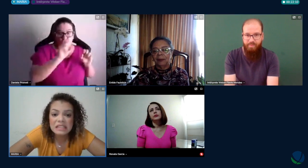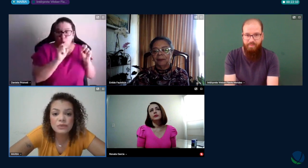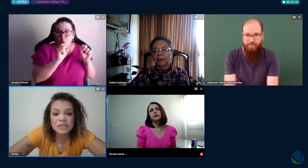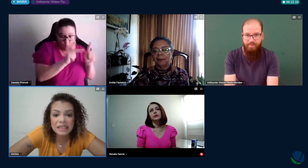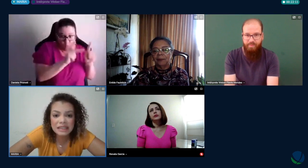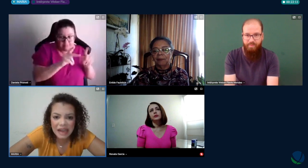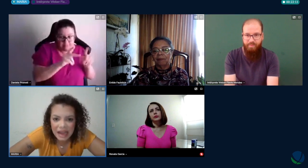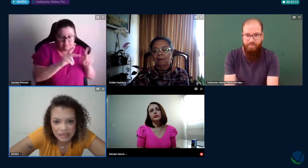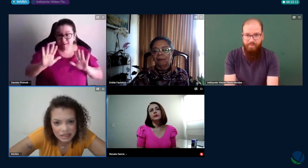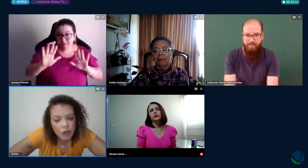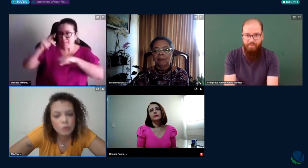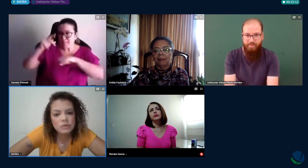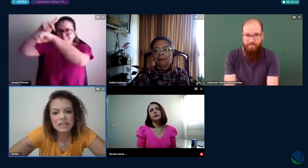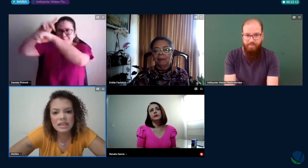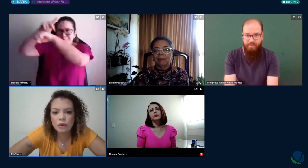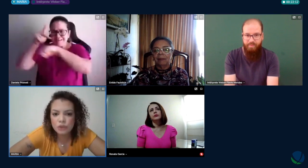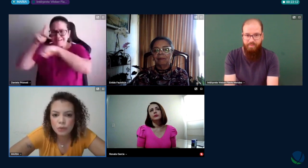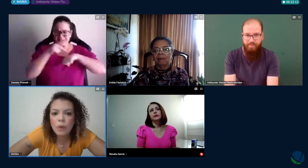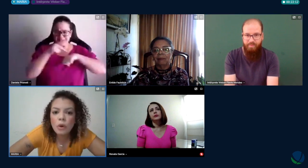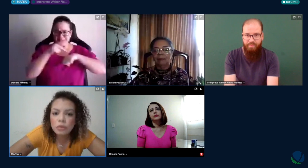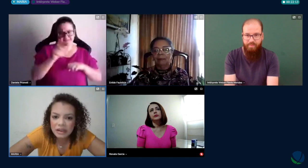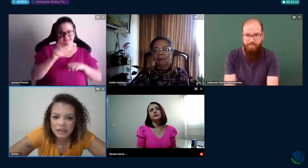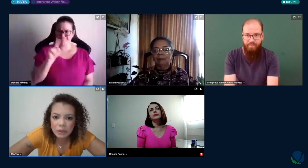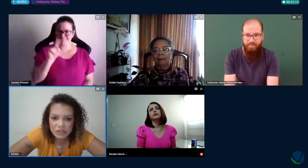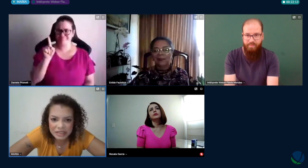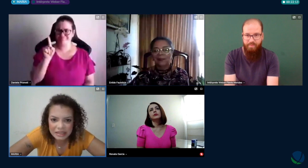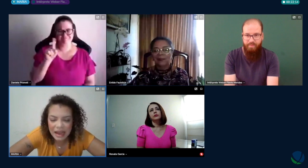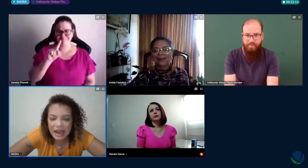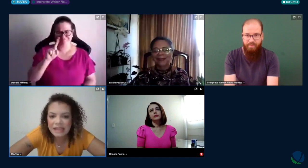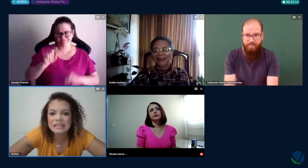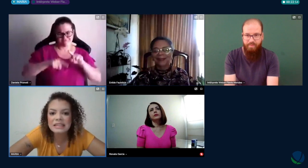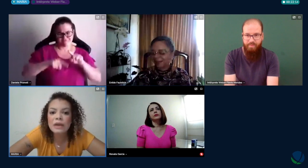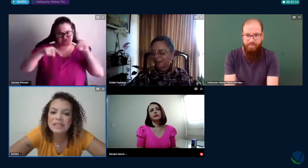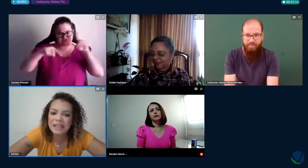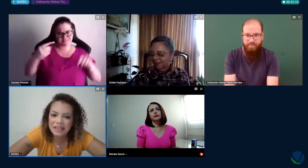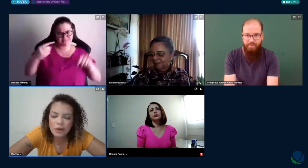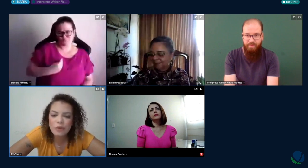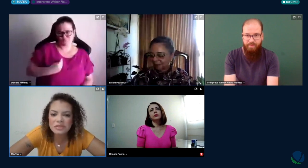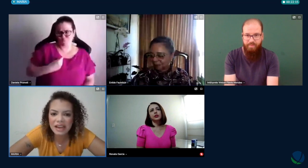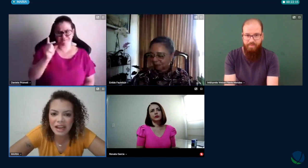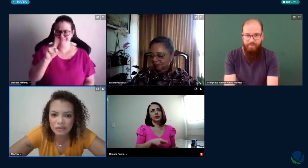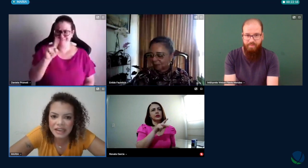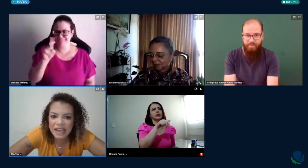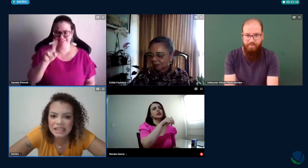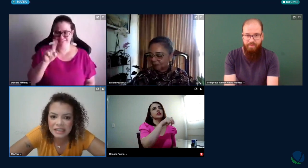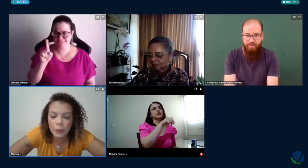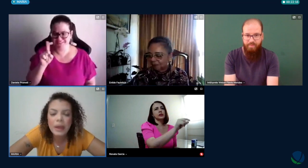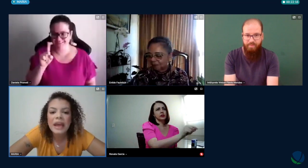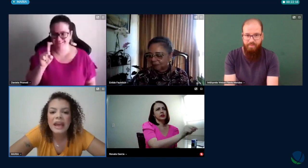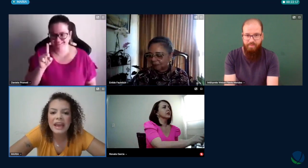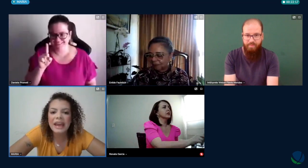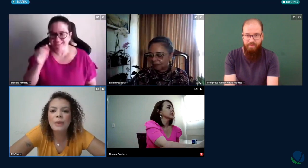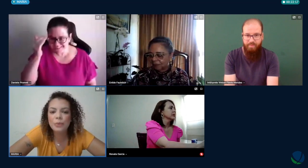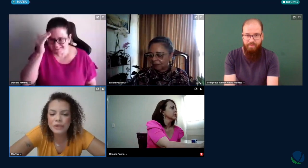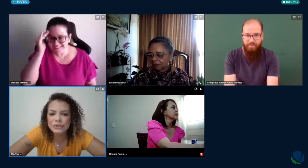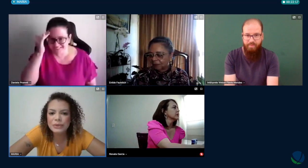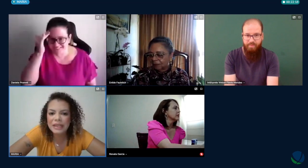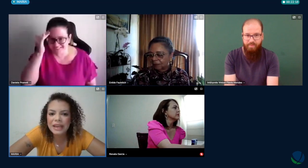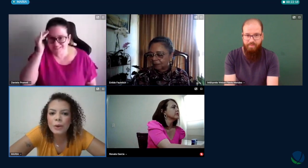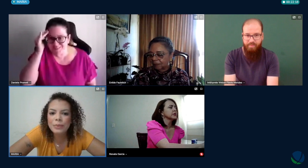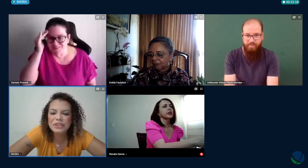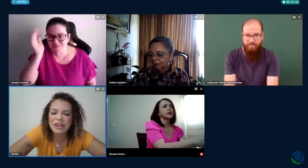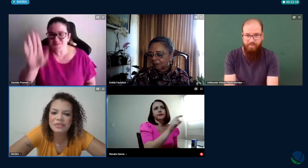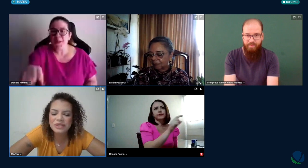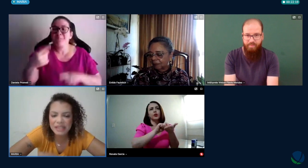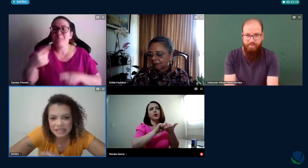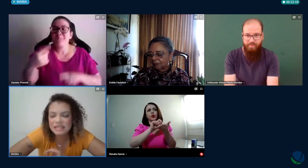sinais. Se você traz um sinal de uma outra língua de sinais, não seria considerado variação. É por isso que